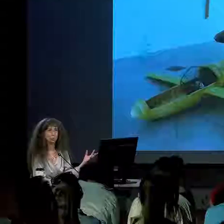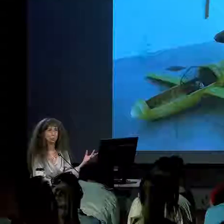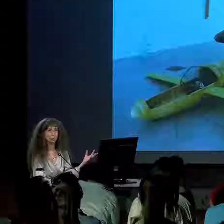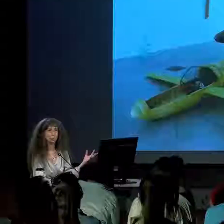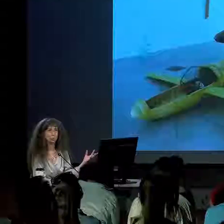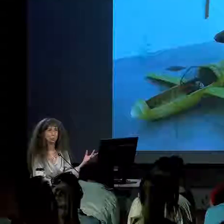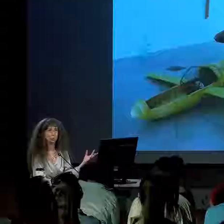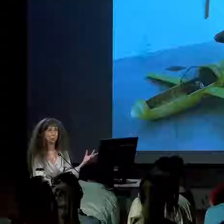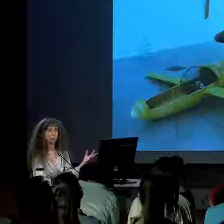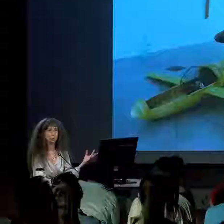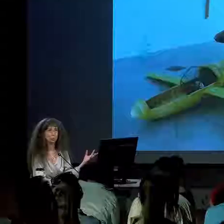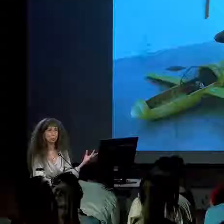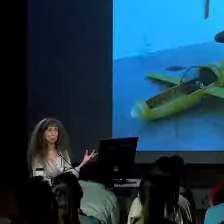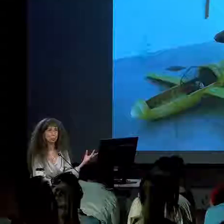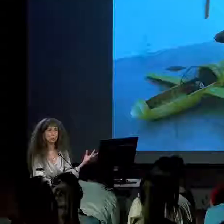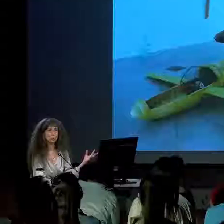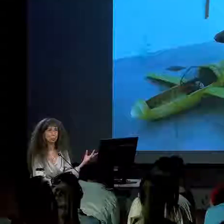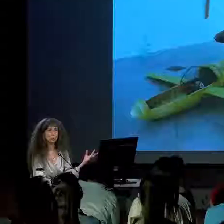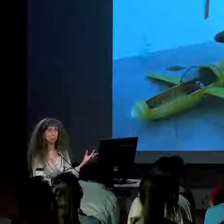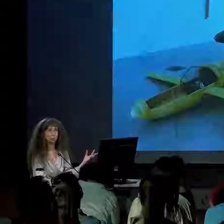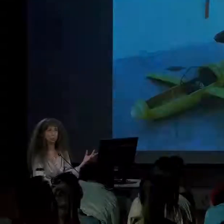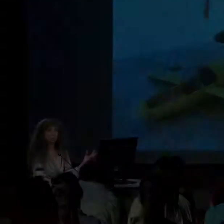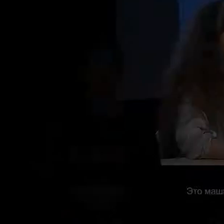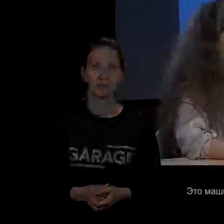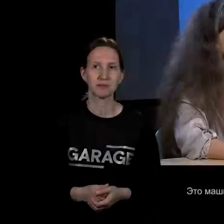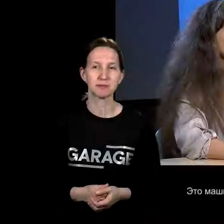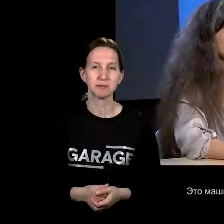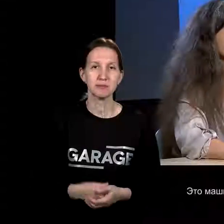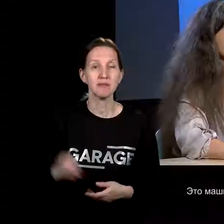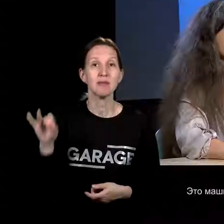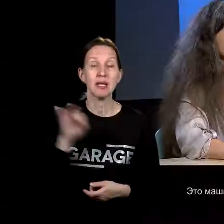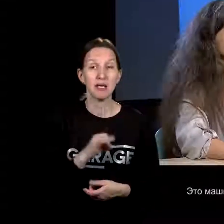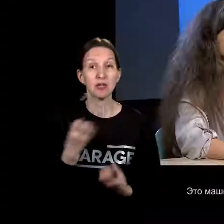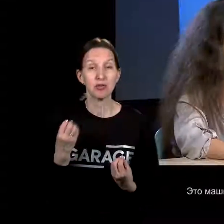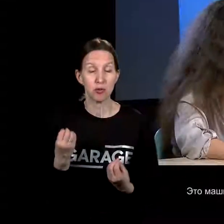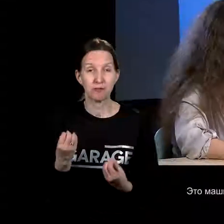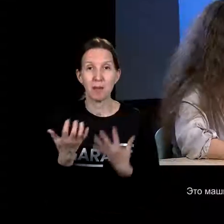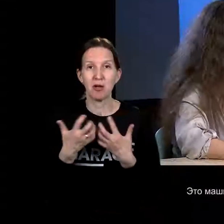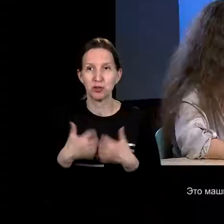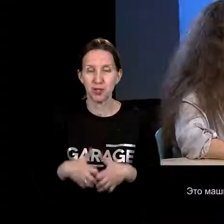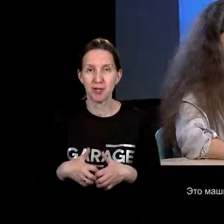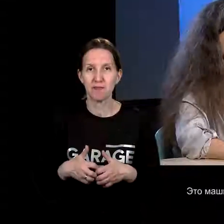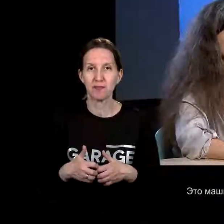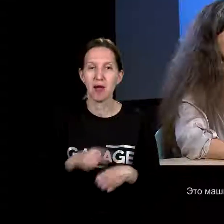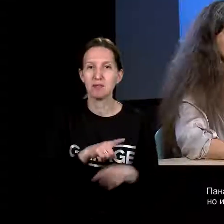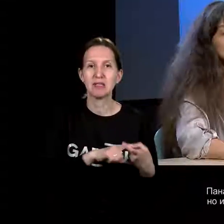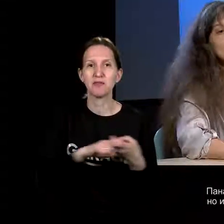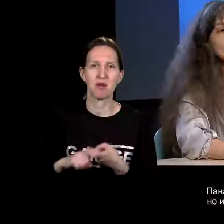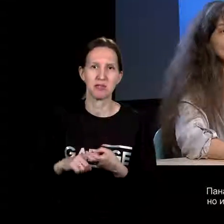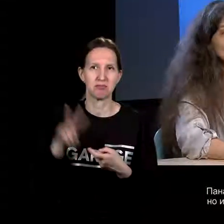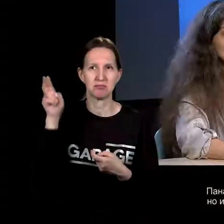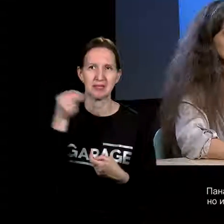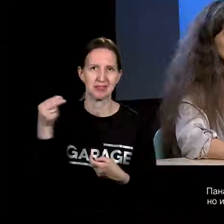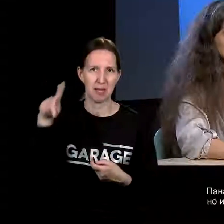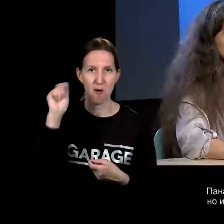коротких крыла, два по бокам и одно направлено вверх. И машина, которая, опять-таки, связана с войной, он делал